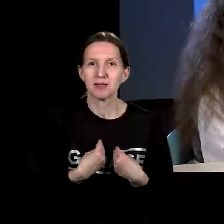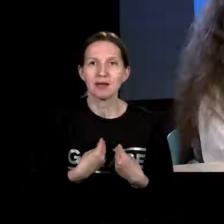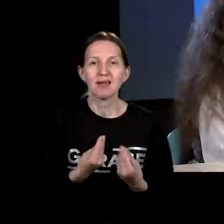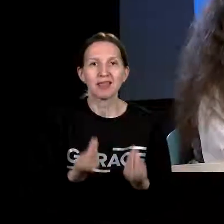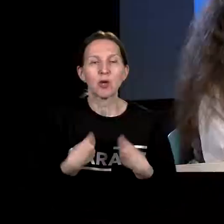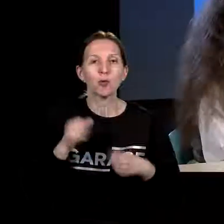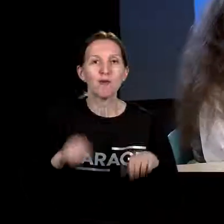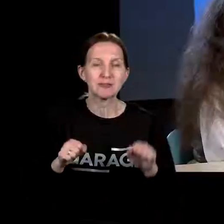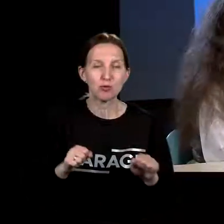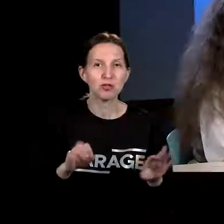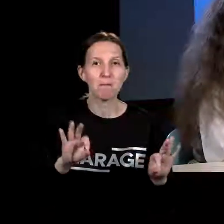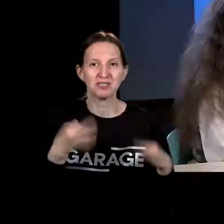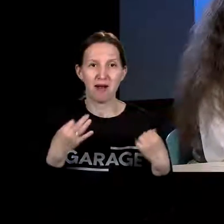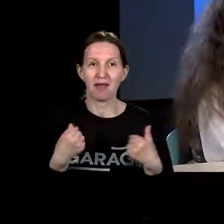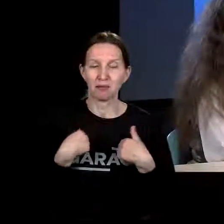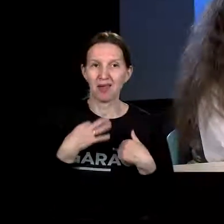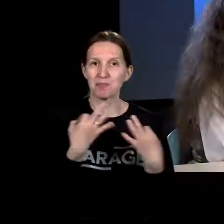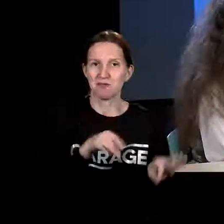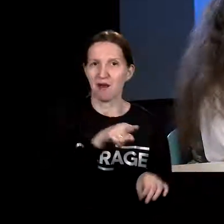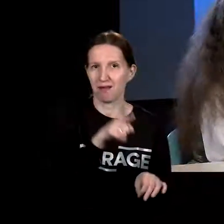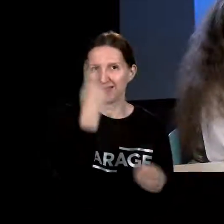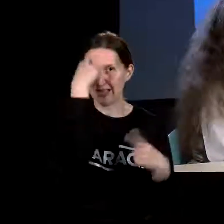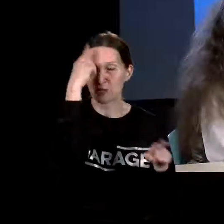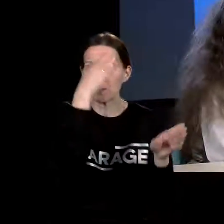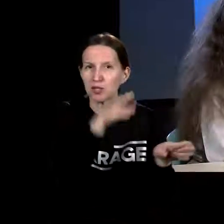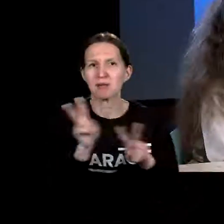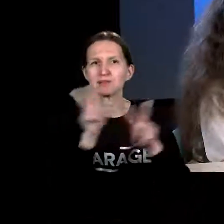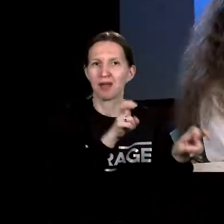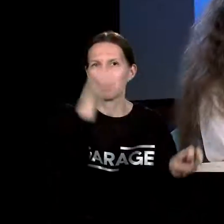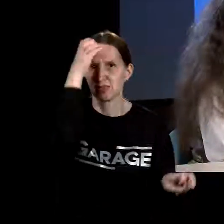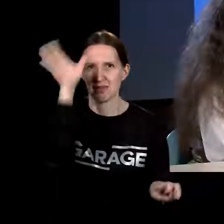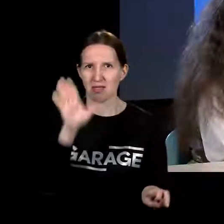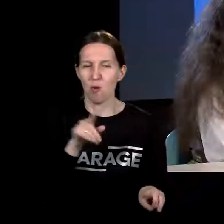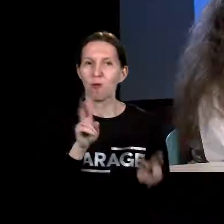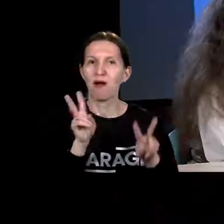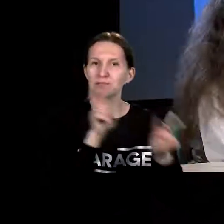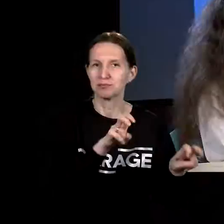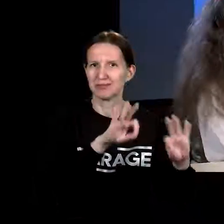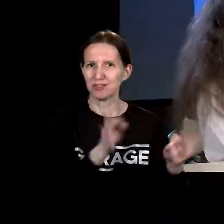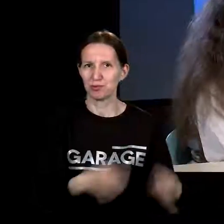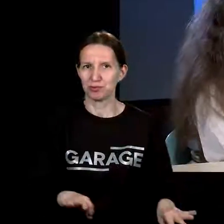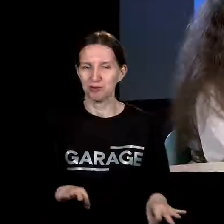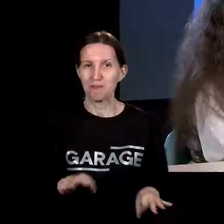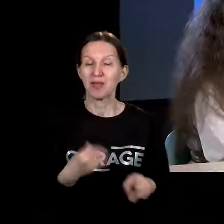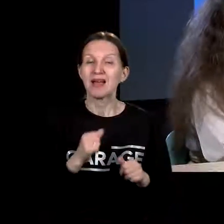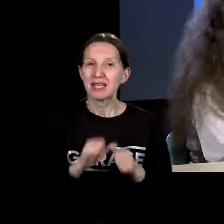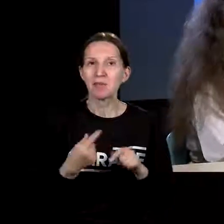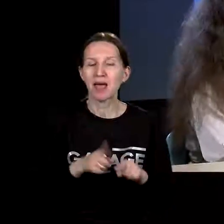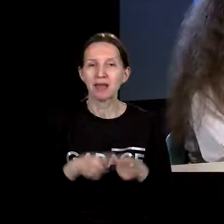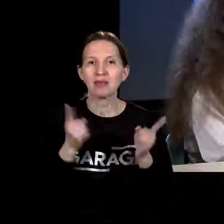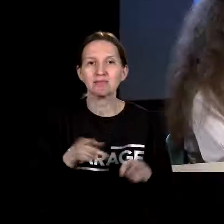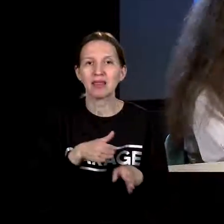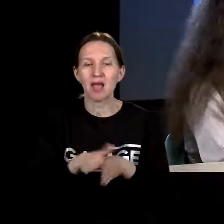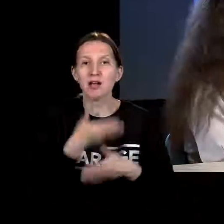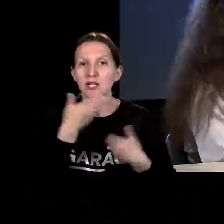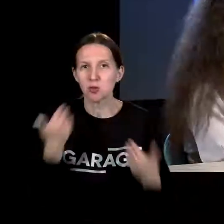это то, что позволяет этим изобретениям быть не частью науки и прогресса, а частью, собственно говоря, искусства. Вот это нереализованность,